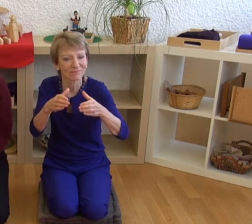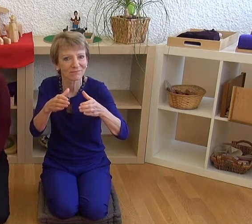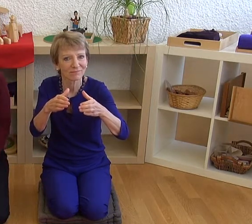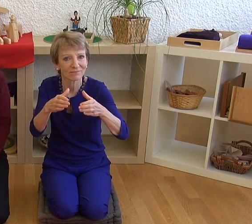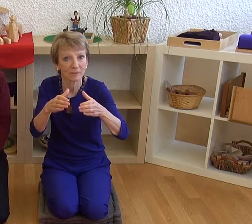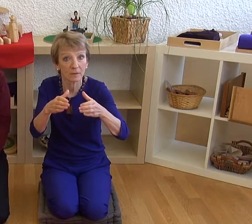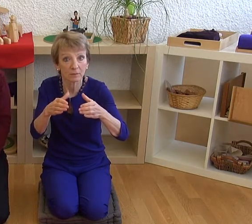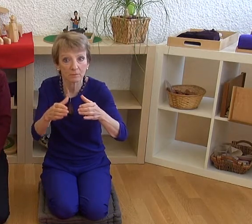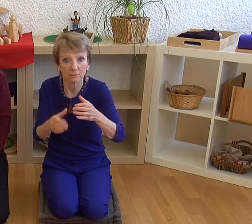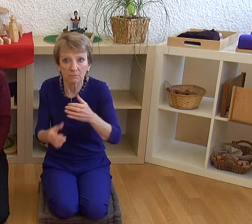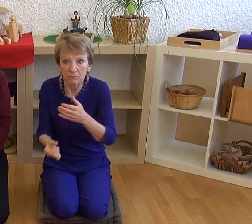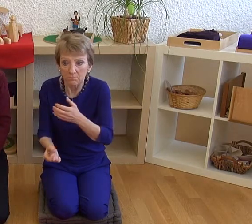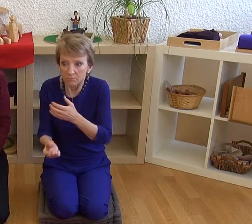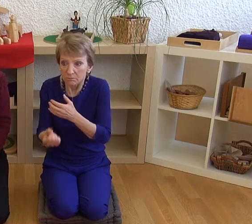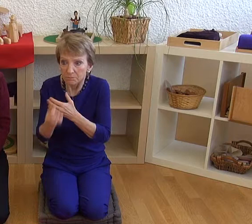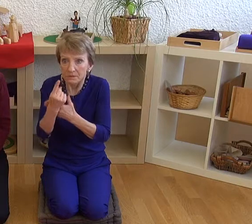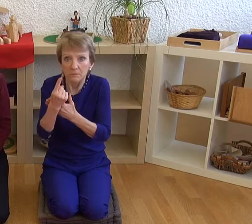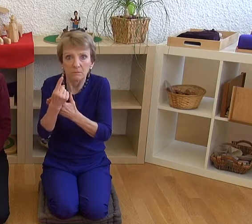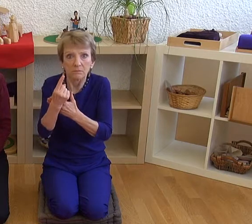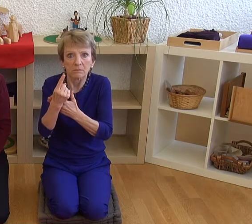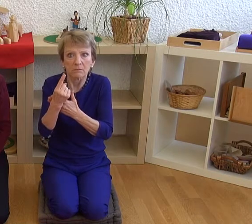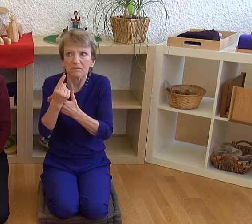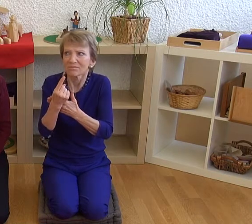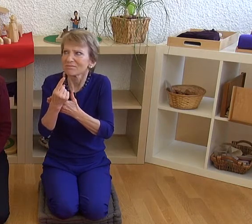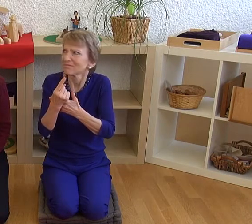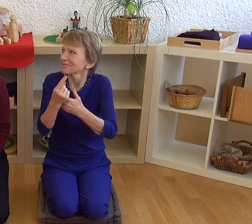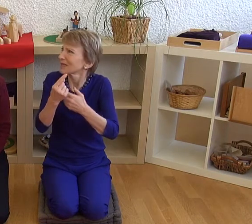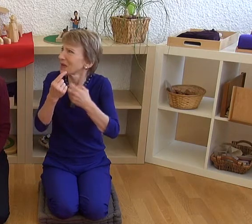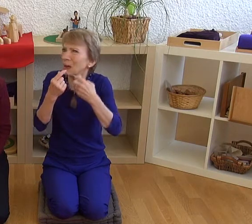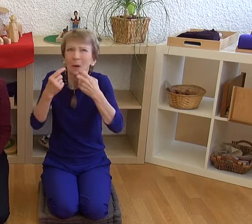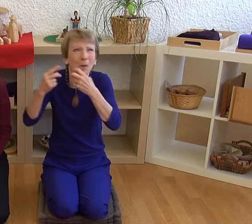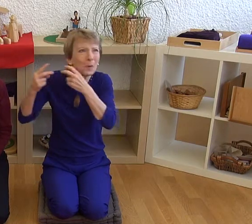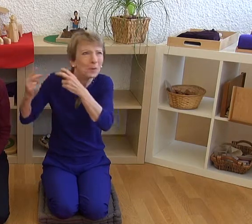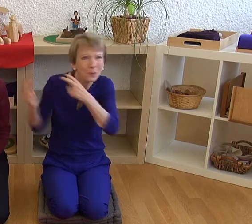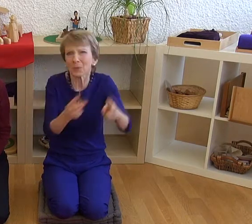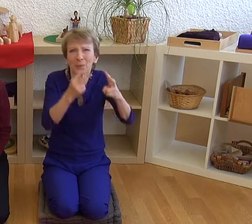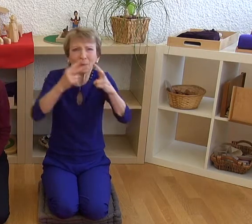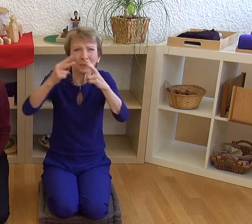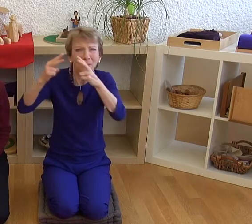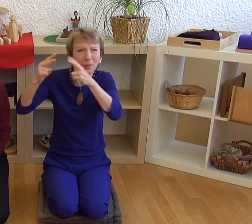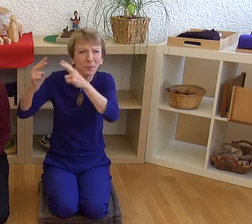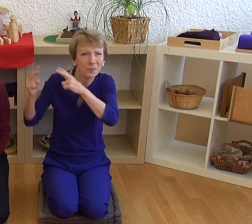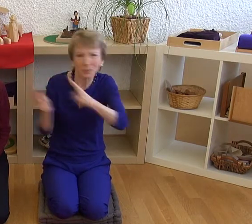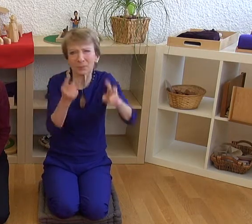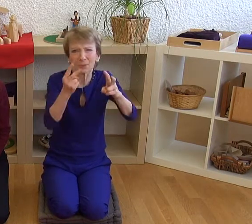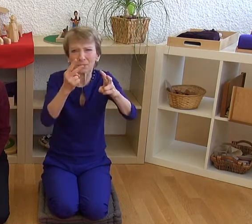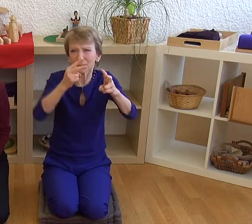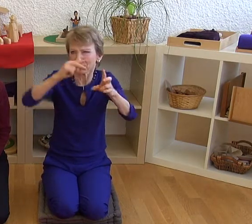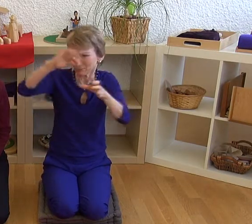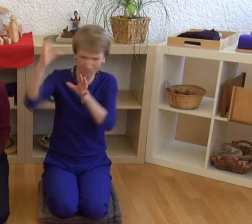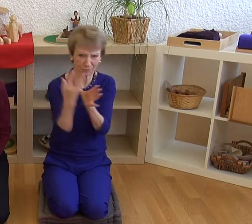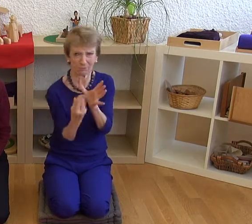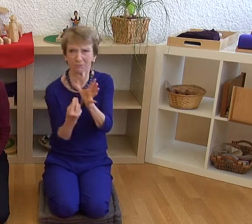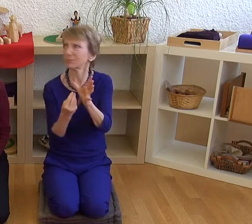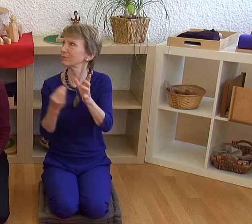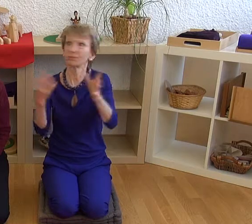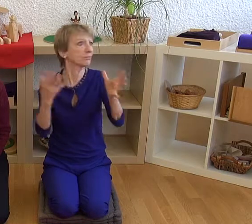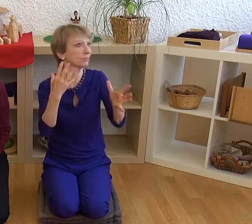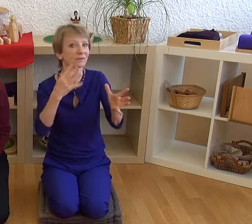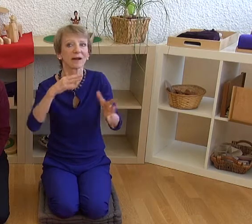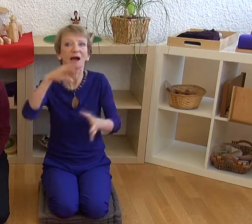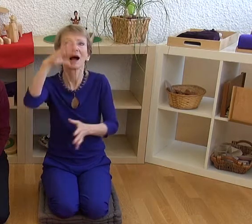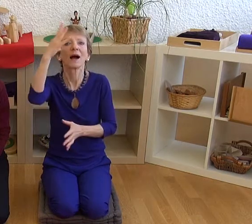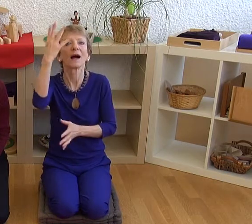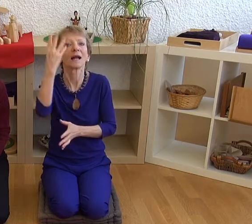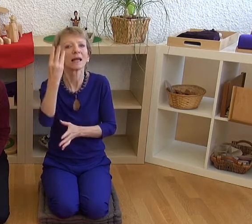Et soudain, il y eut le bruit d'un vent puissant qui s'est engouffré au milieu d'eux. C'était